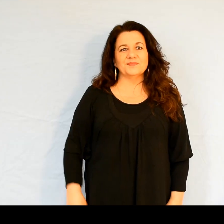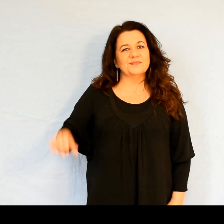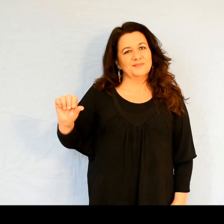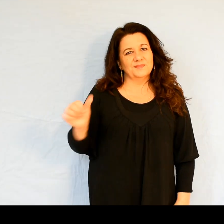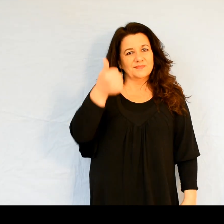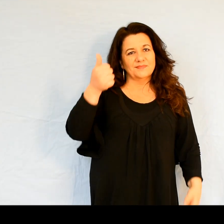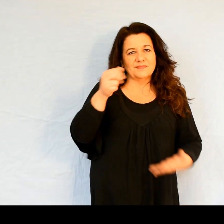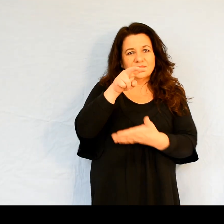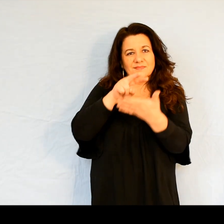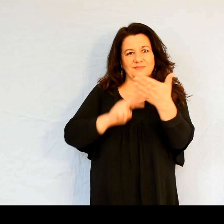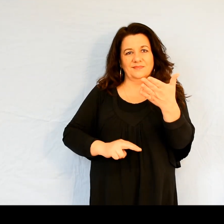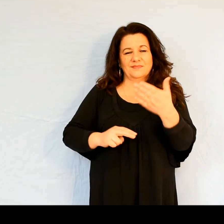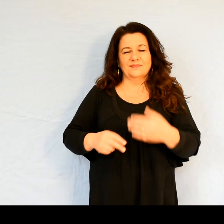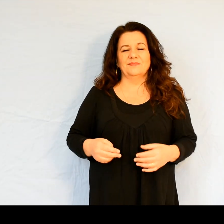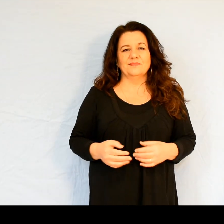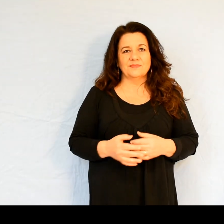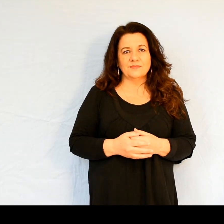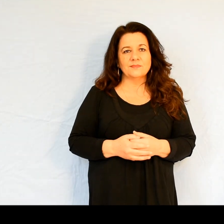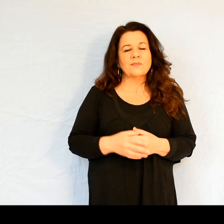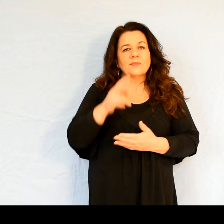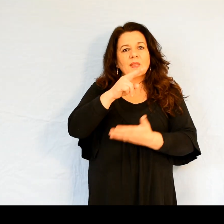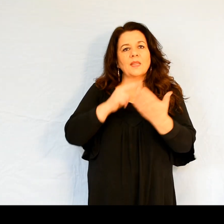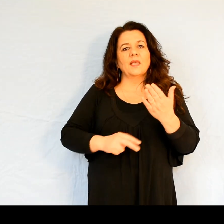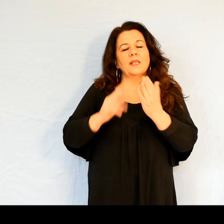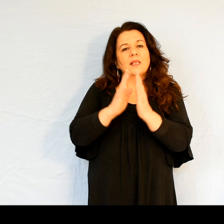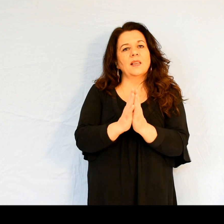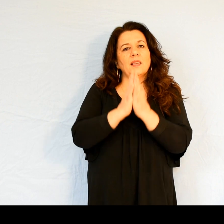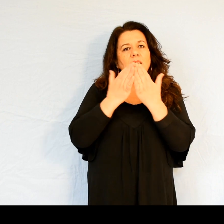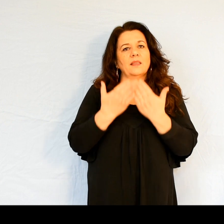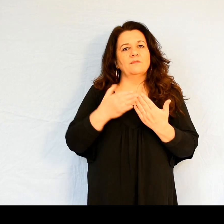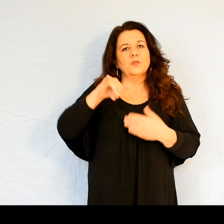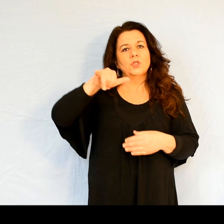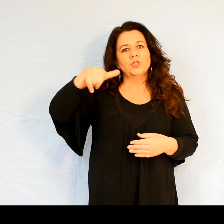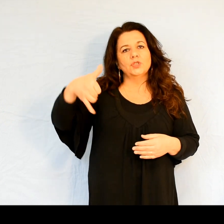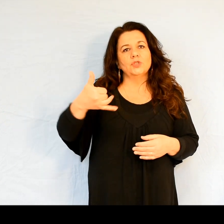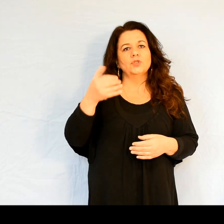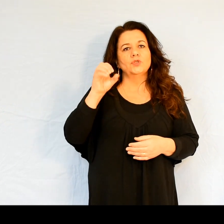Première lecture. Lecture du livre de Jonas.